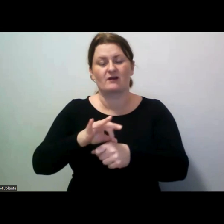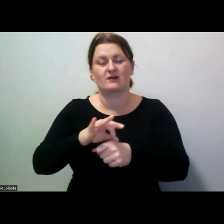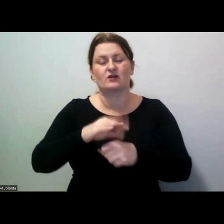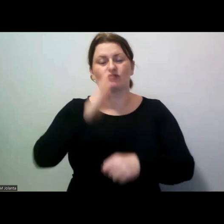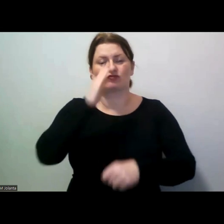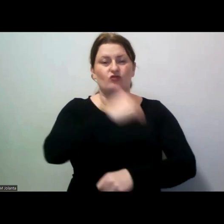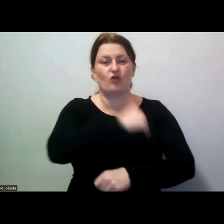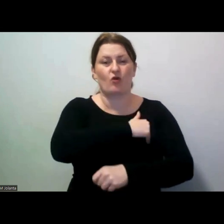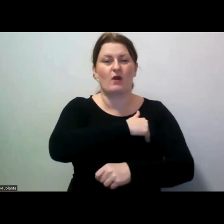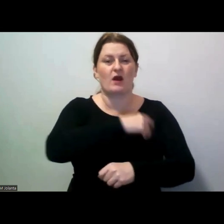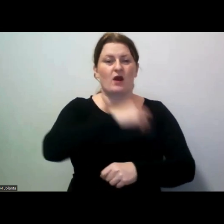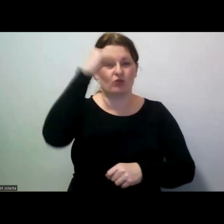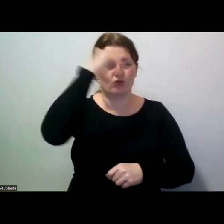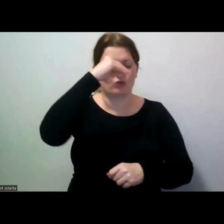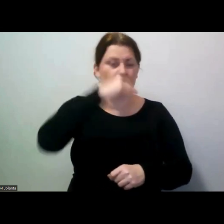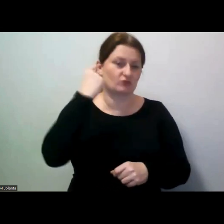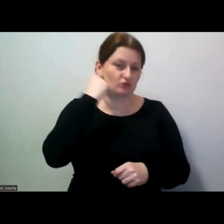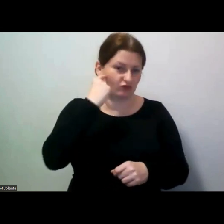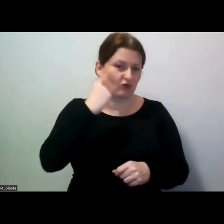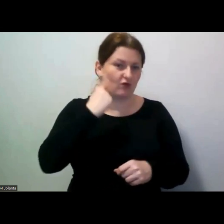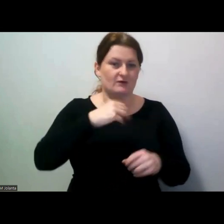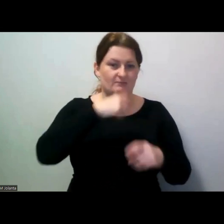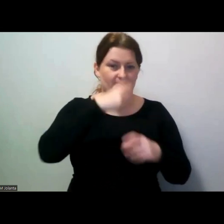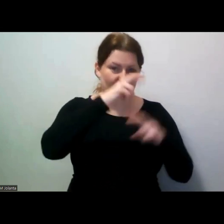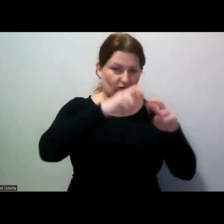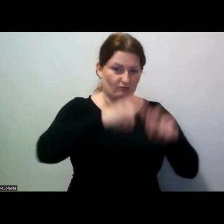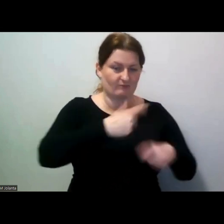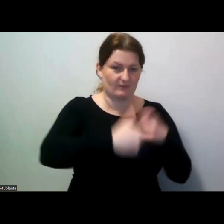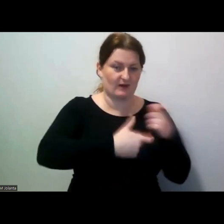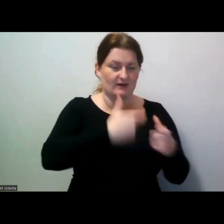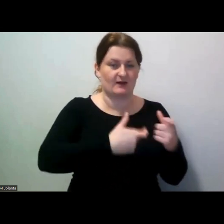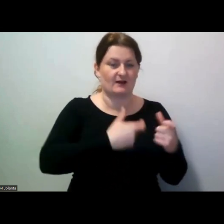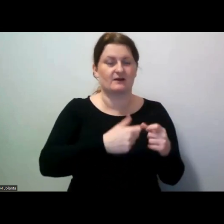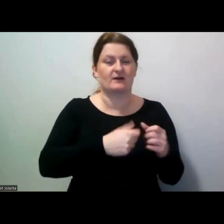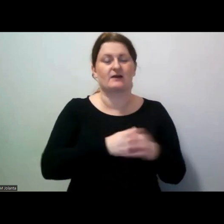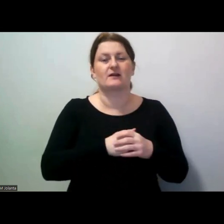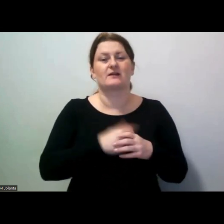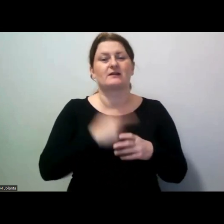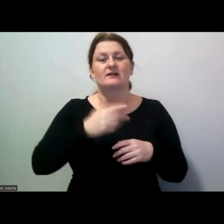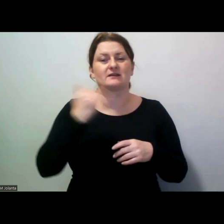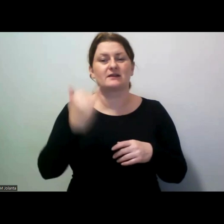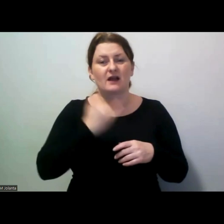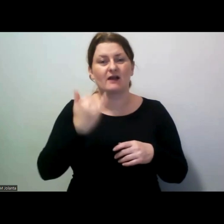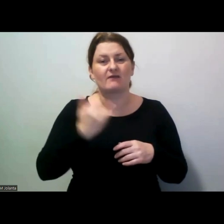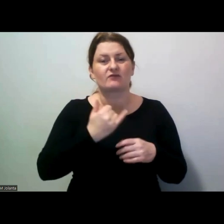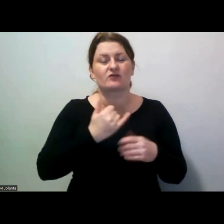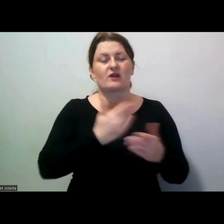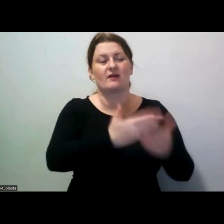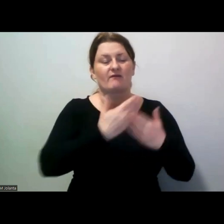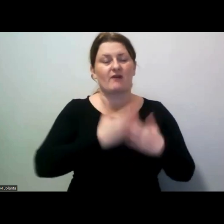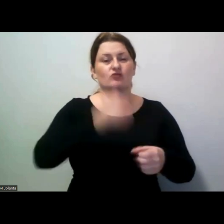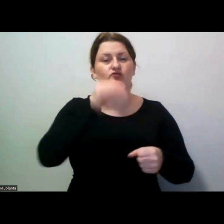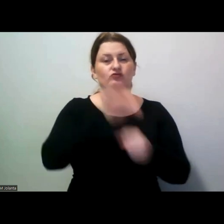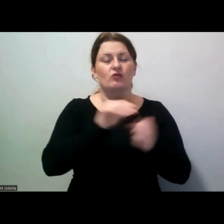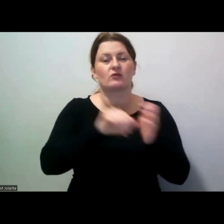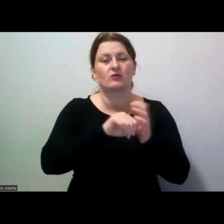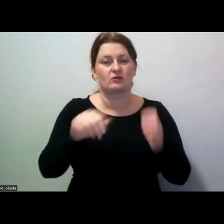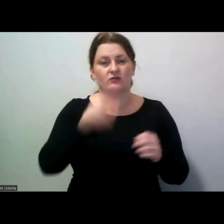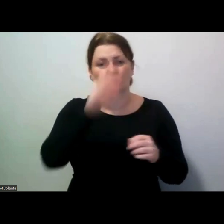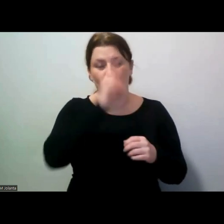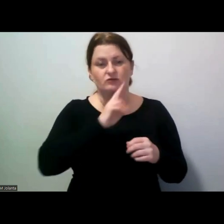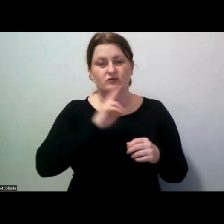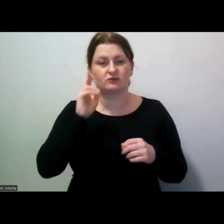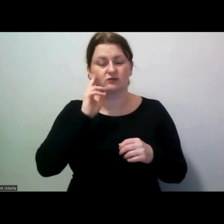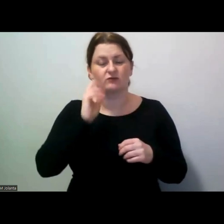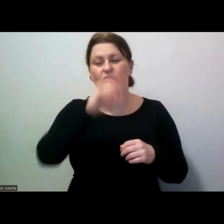szkołach z uczniami słyszącymi, więc trzeba było do nich dotrzeć. Nie zawsze przynosili zgodę do rodziców. Rodzice no,